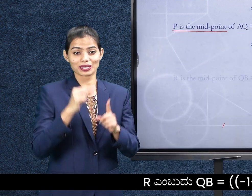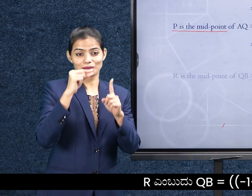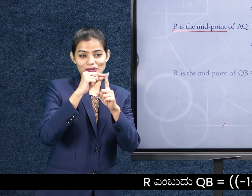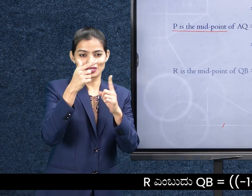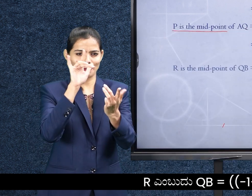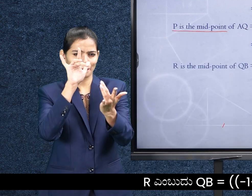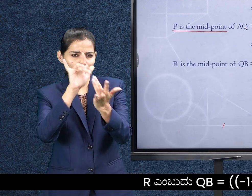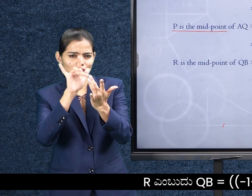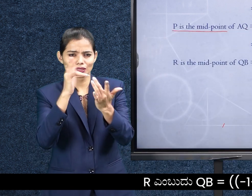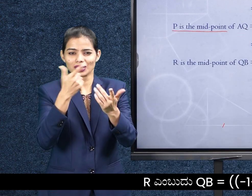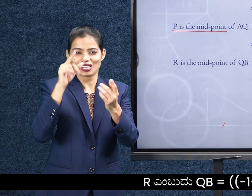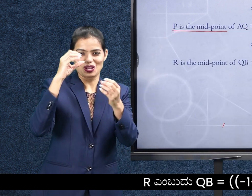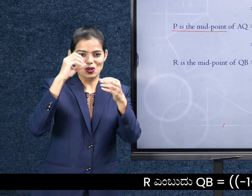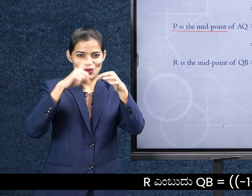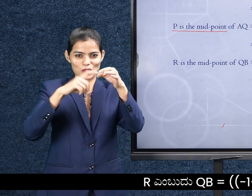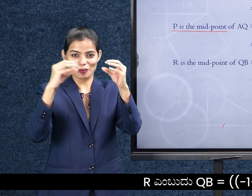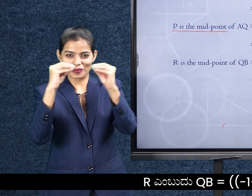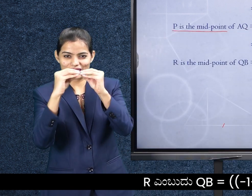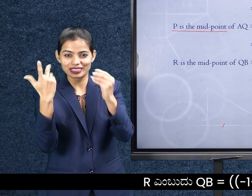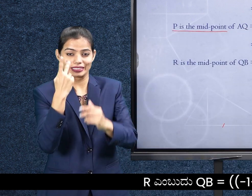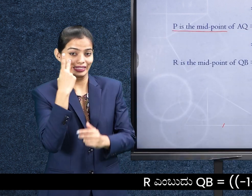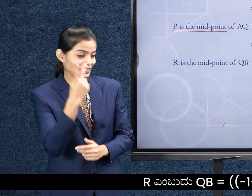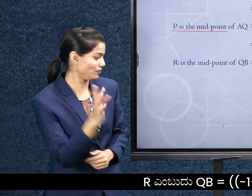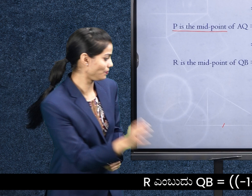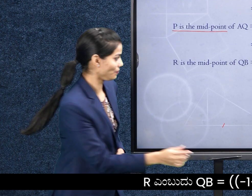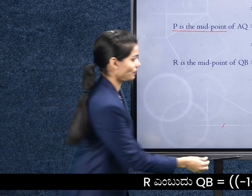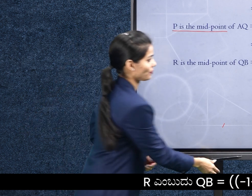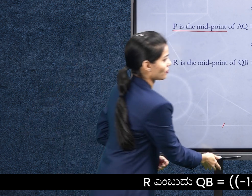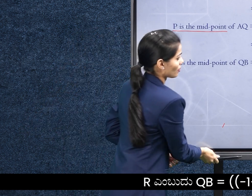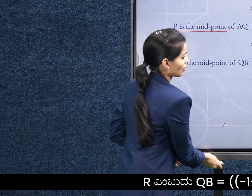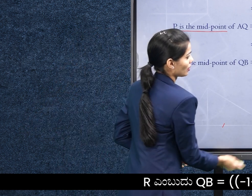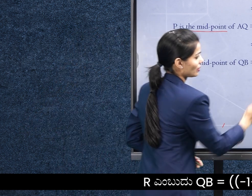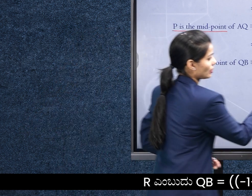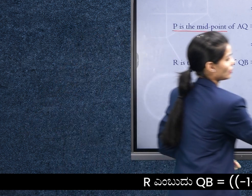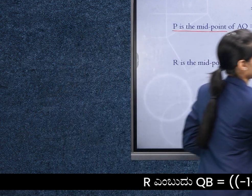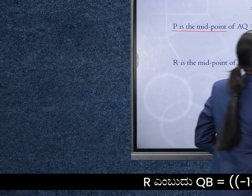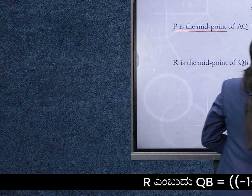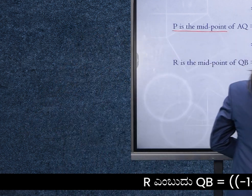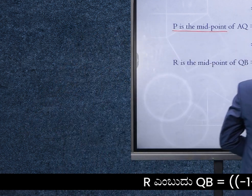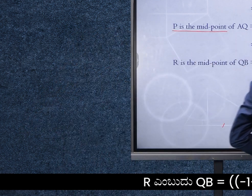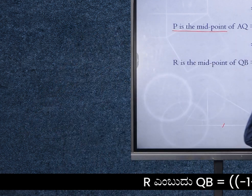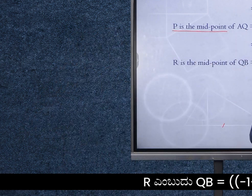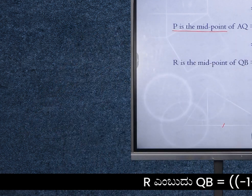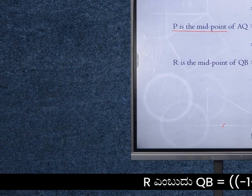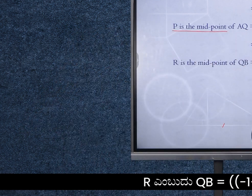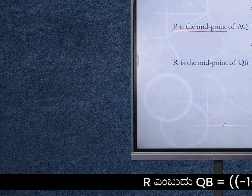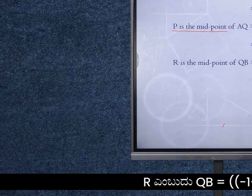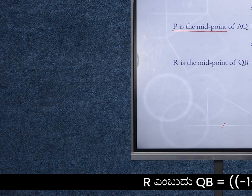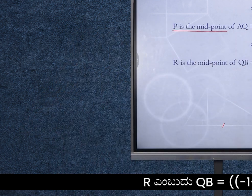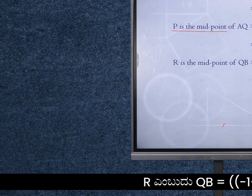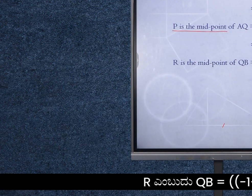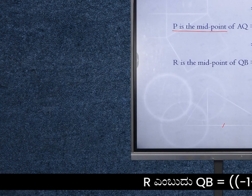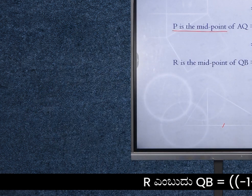R ಎಂಬುದು QB = -1 + 9/2, 6 +